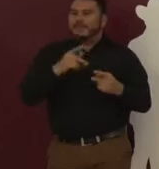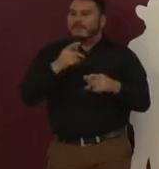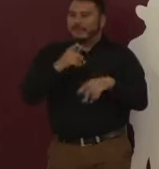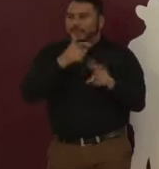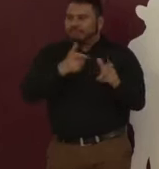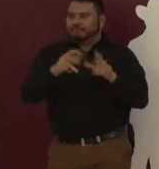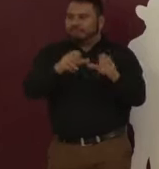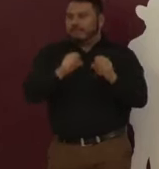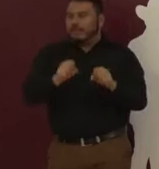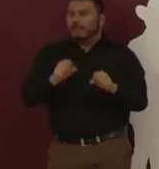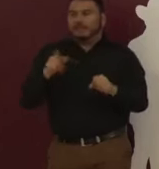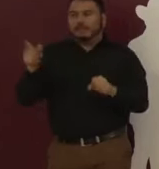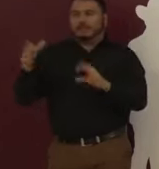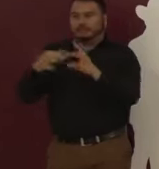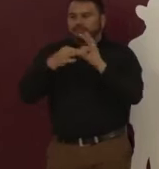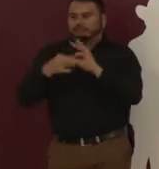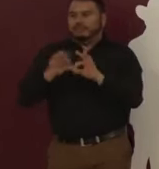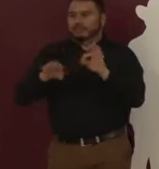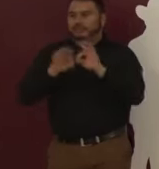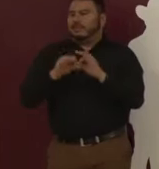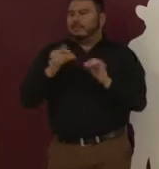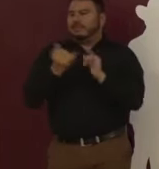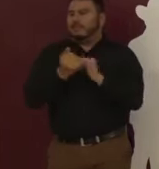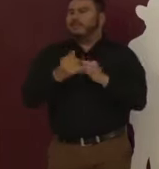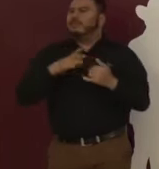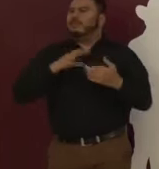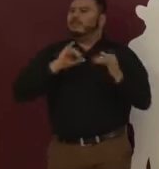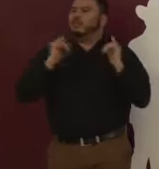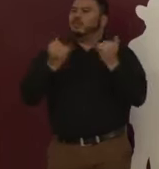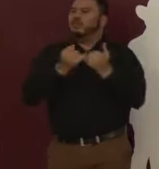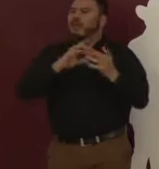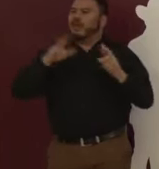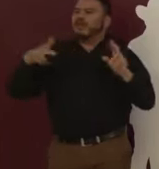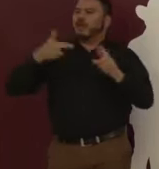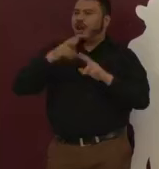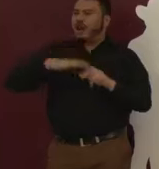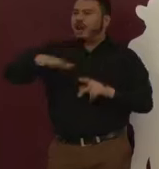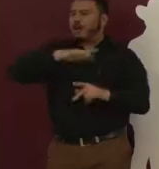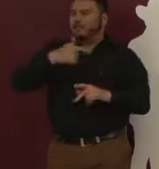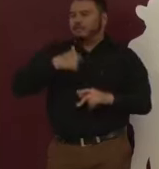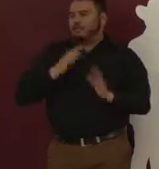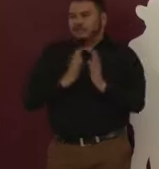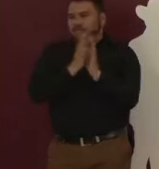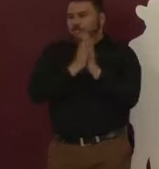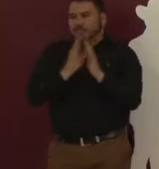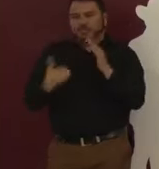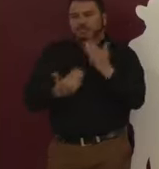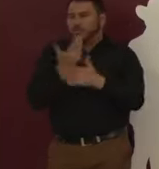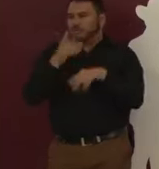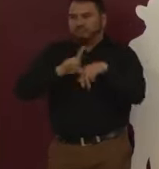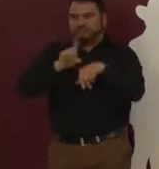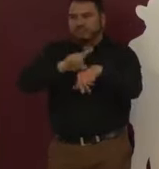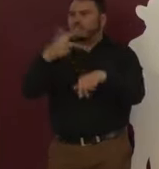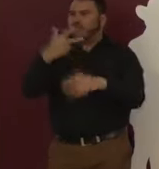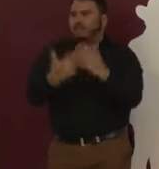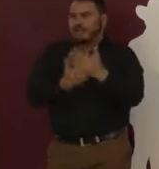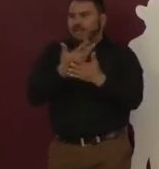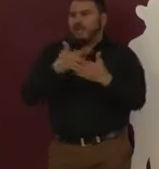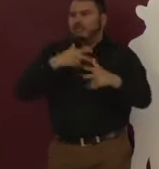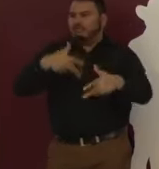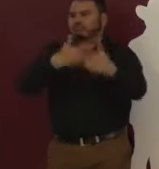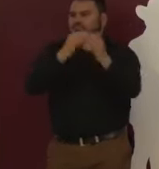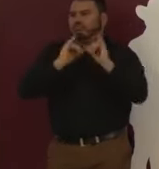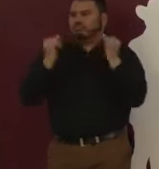yo participo todas las mañanas. Hoy a las 8 de la mañana tuvimos la reunión virtual de esa situación y